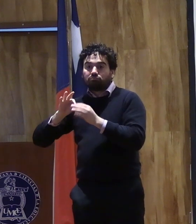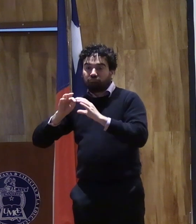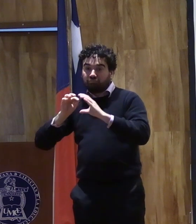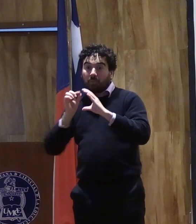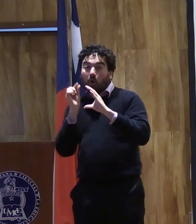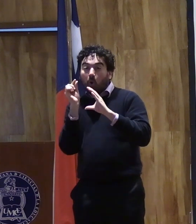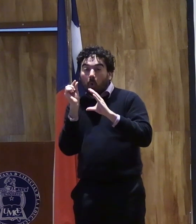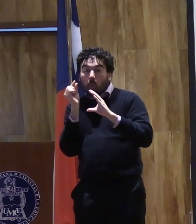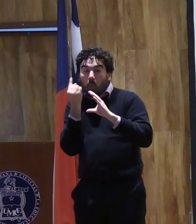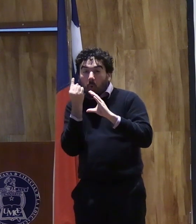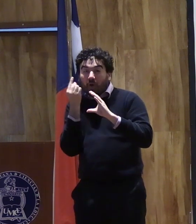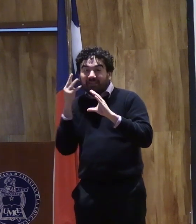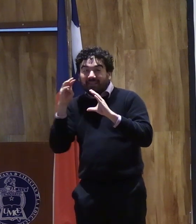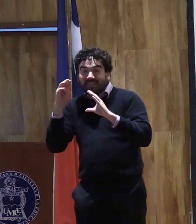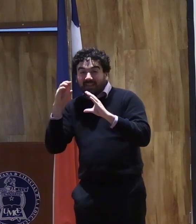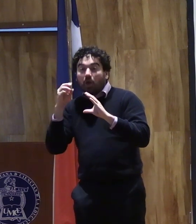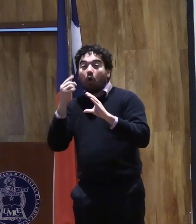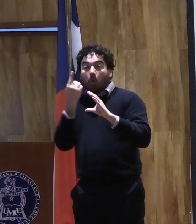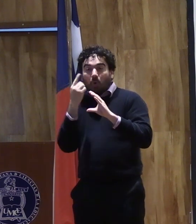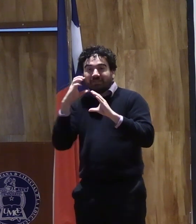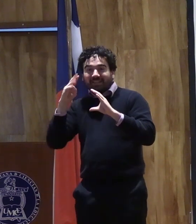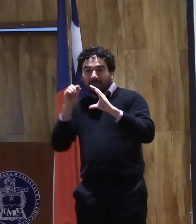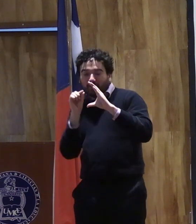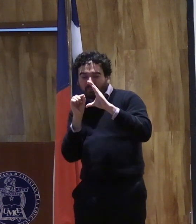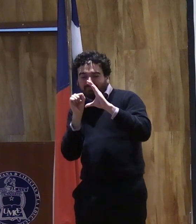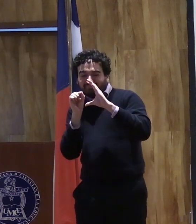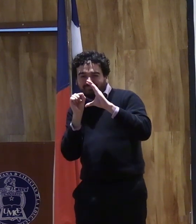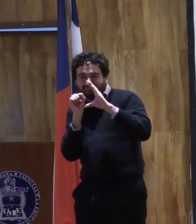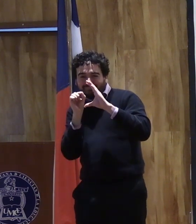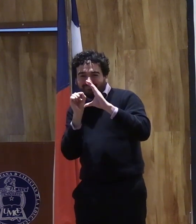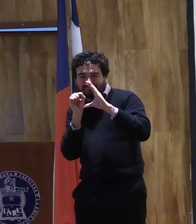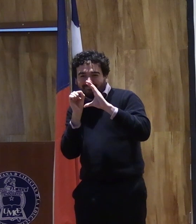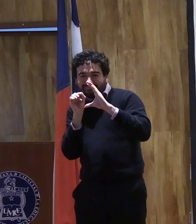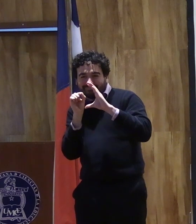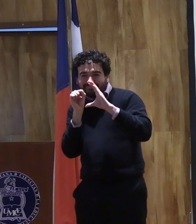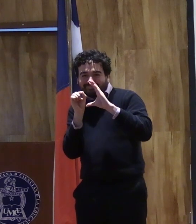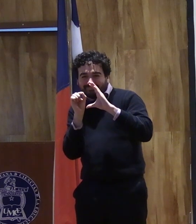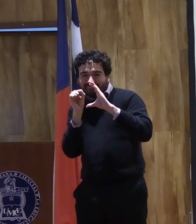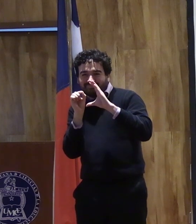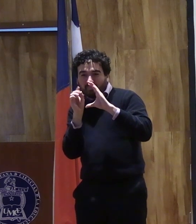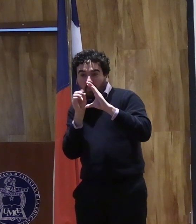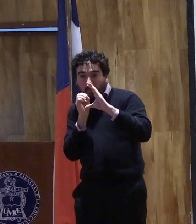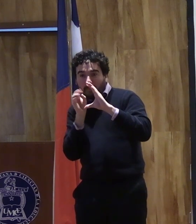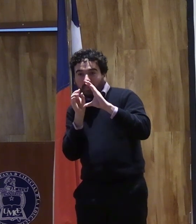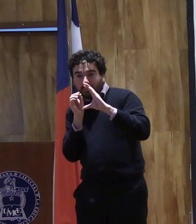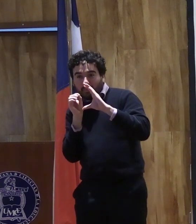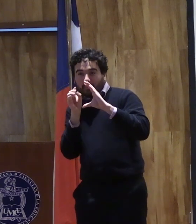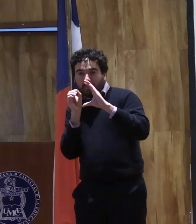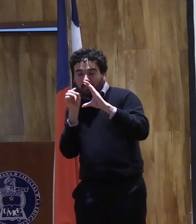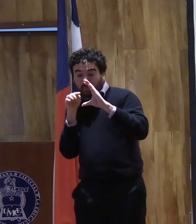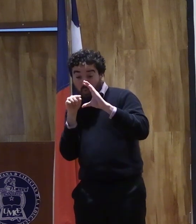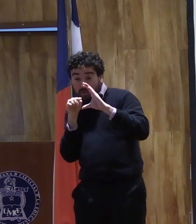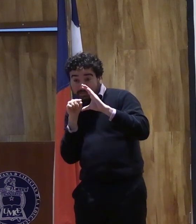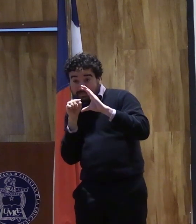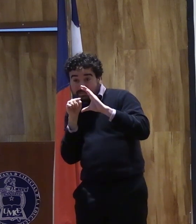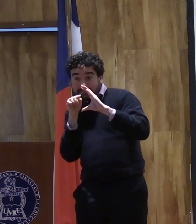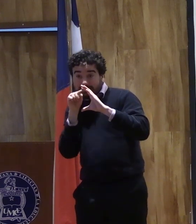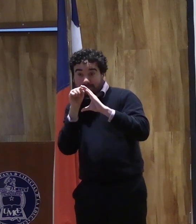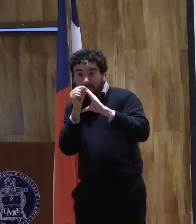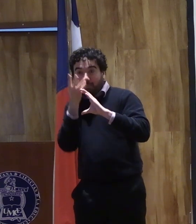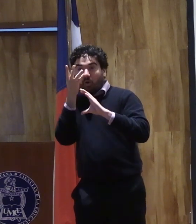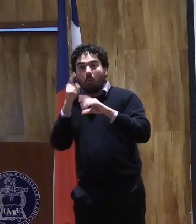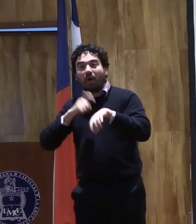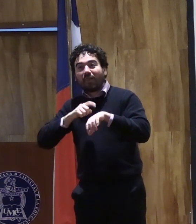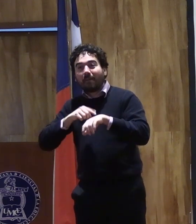y siendo absorbido, el fotón camina 30 millones de años. Entonces, la superficie, lo que está saliendo